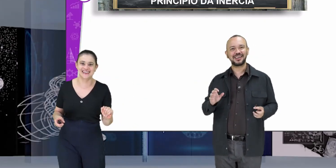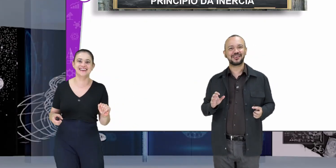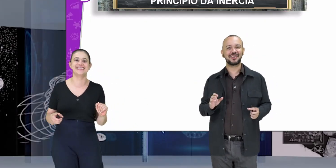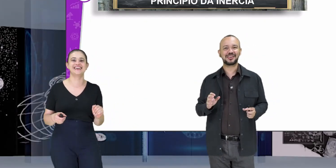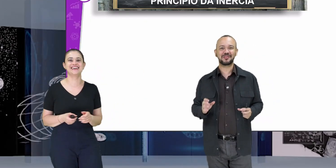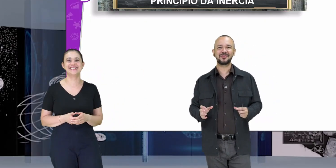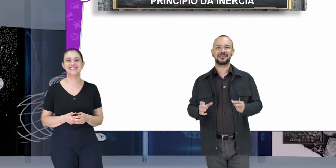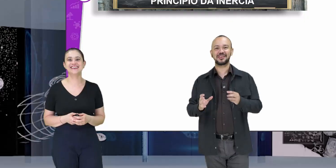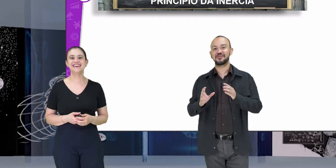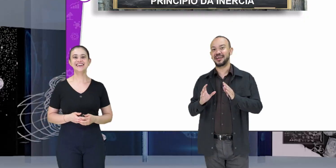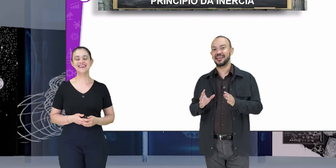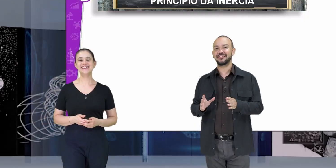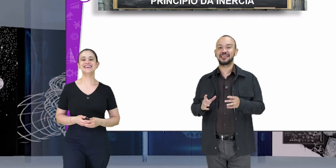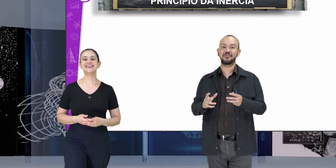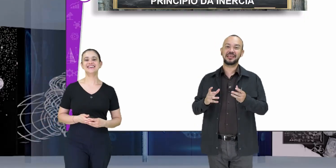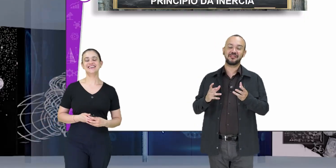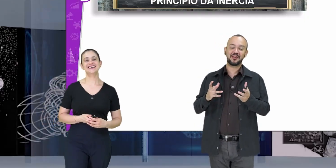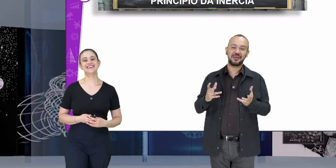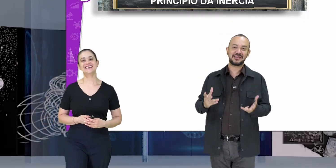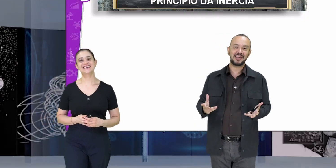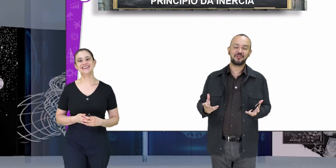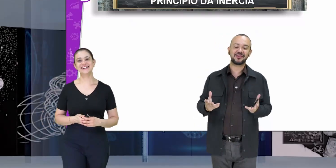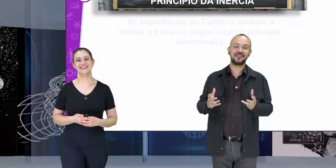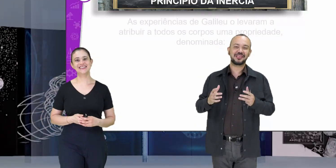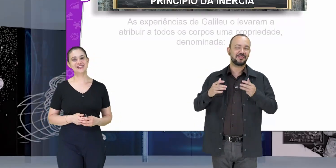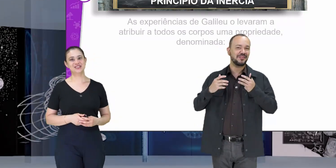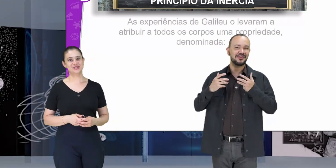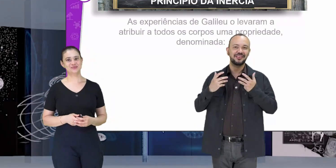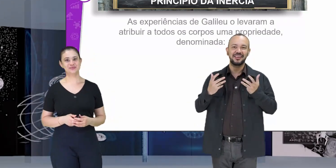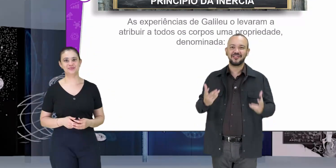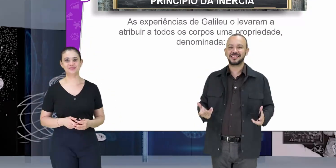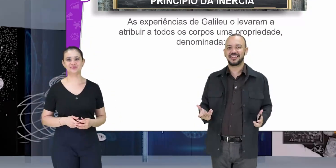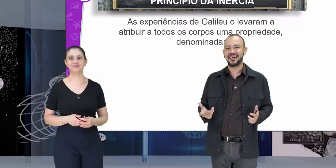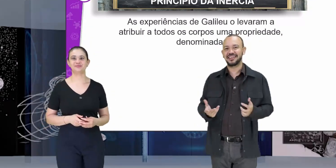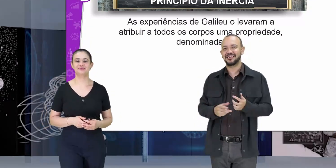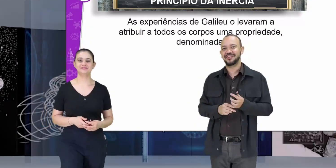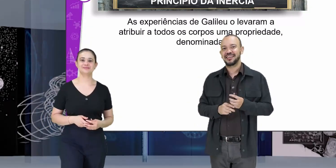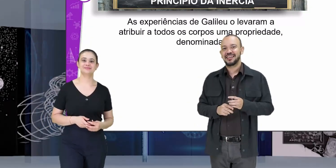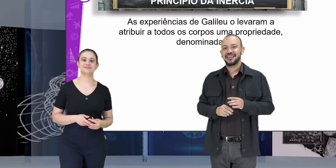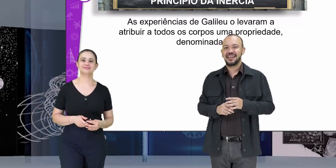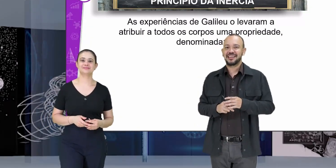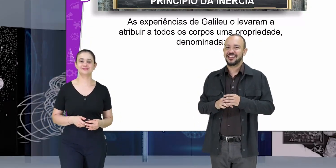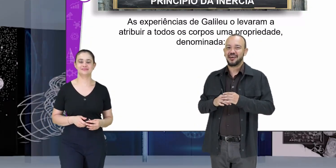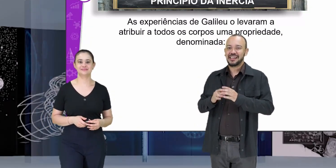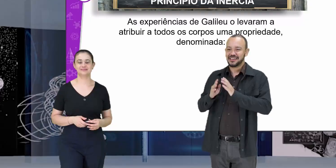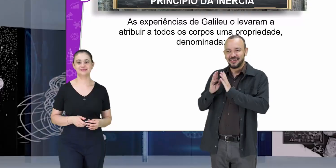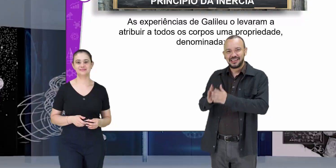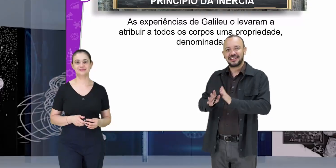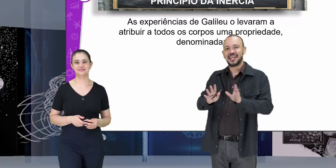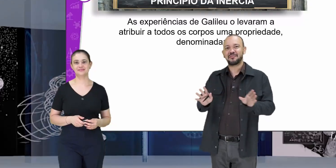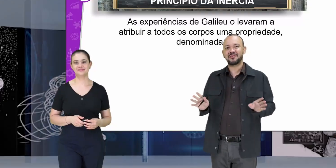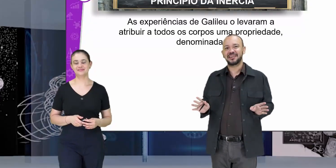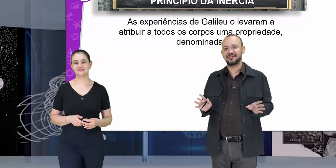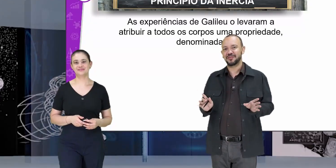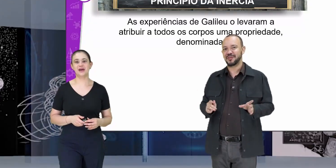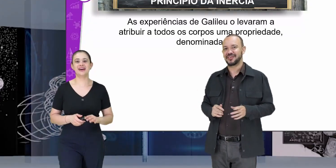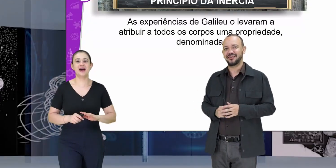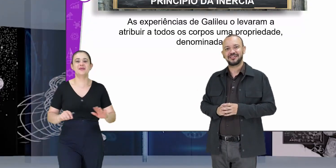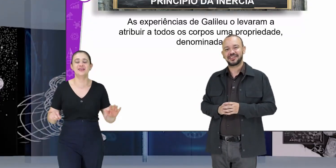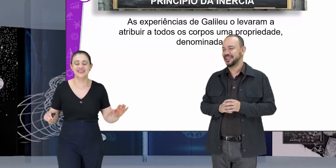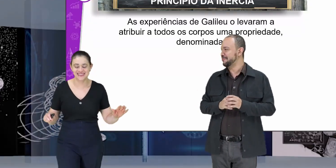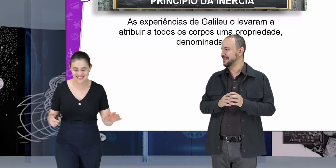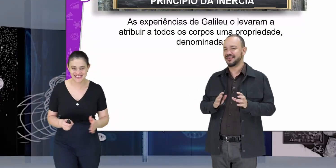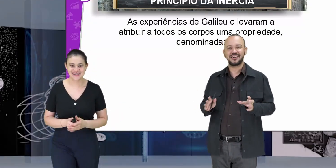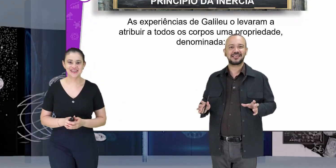excelente anedota, viu? De fato, ainda bem que era uma maçã, pessoal. Se fosse outra coisa caindo... a história dele acabava ali, viu, pessoal?